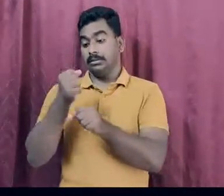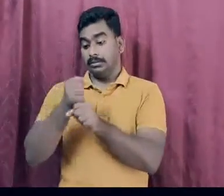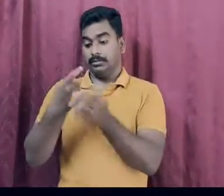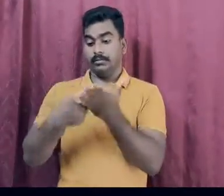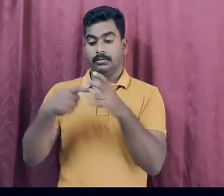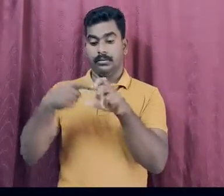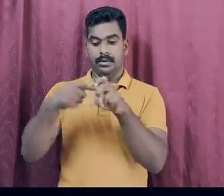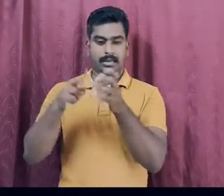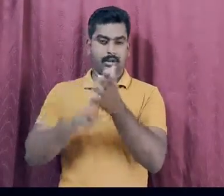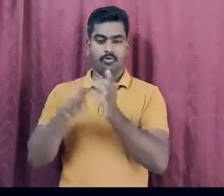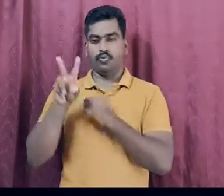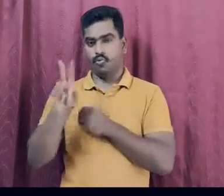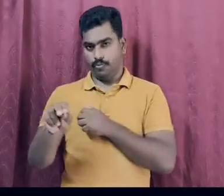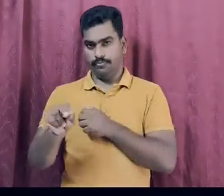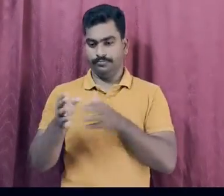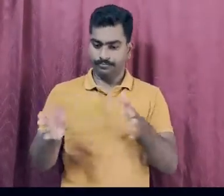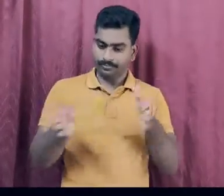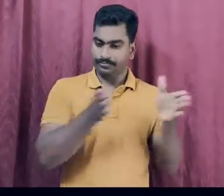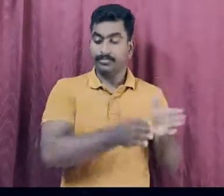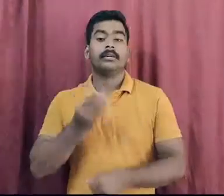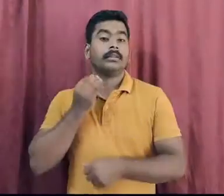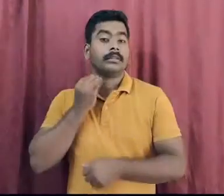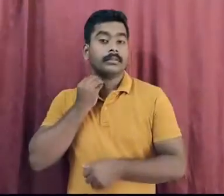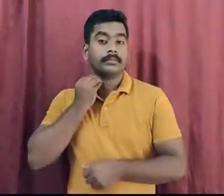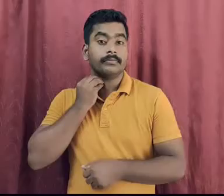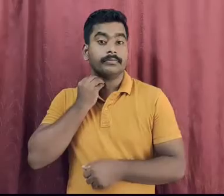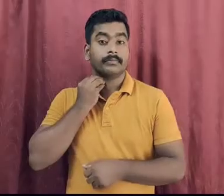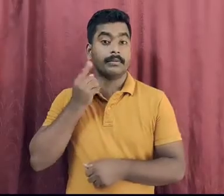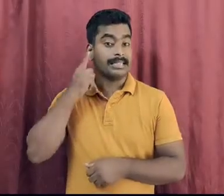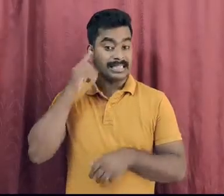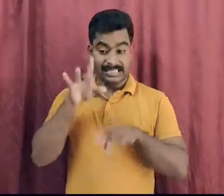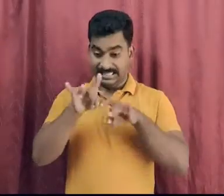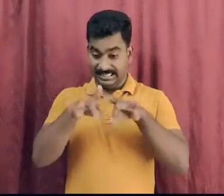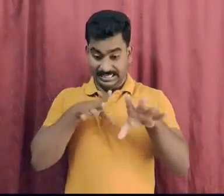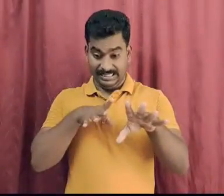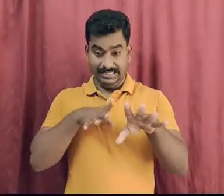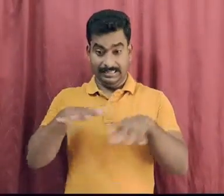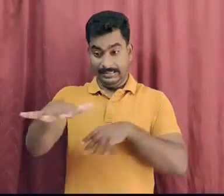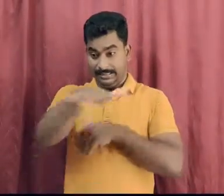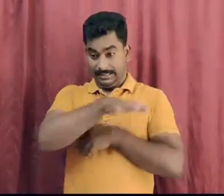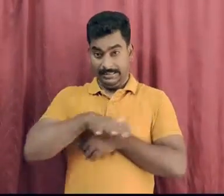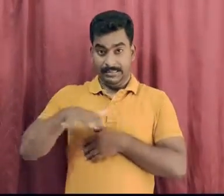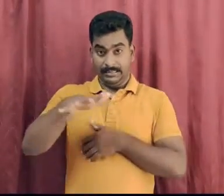തിരുവനന്തപുരം കോർപ്പറേഷനെ ഹോട്ട്സ്പോട്ട് പട്ടികയിൽ നിന്ന് ഒഴിവാക്കി.